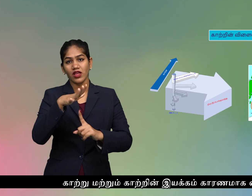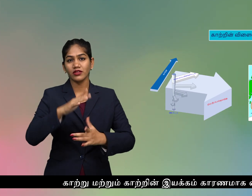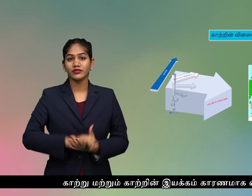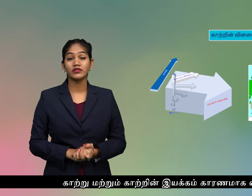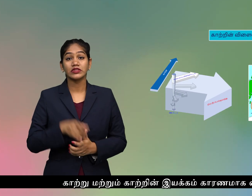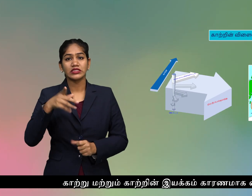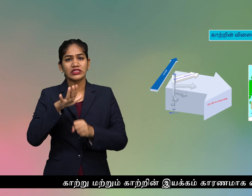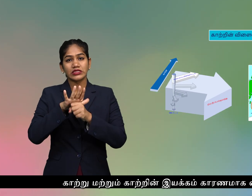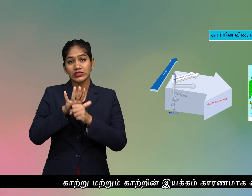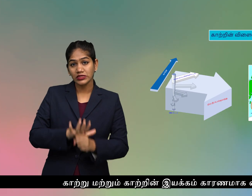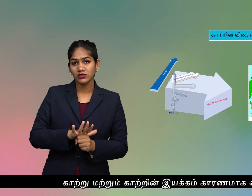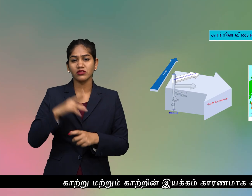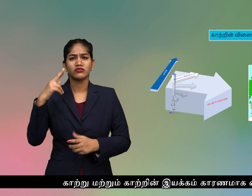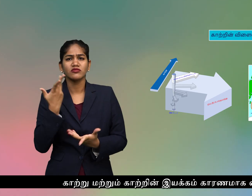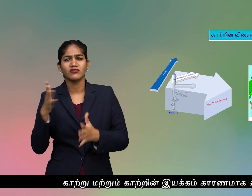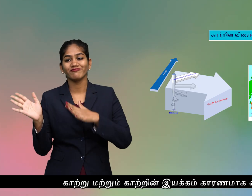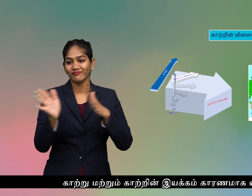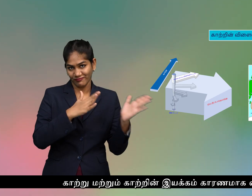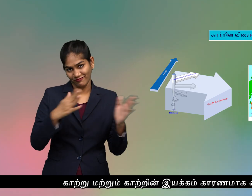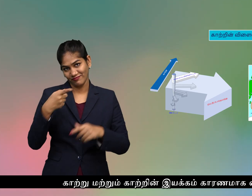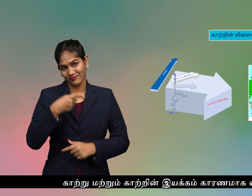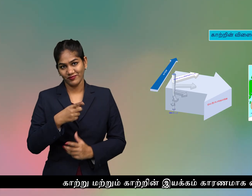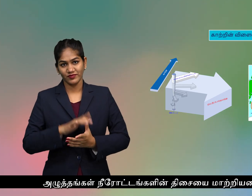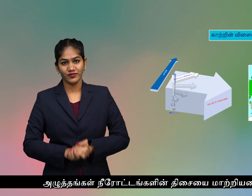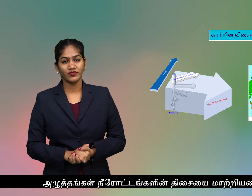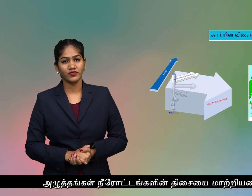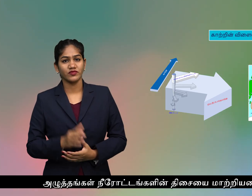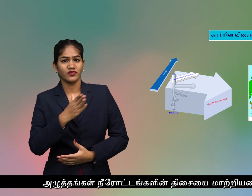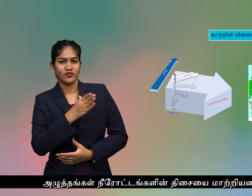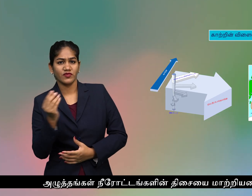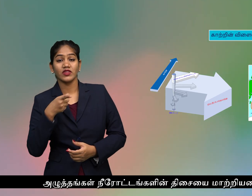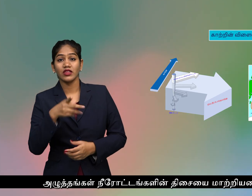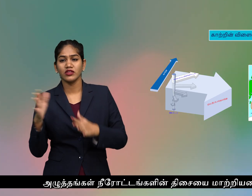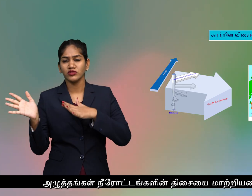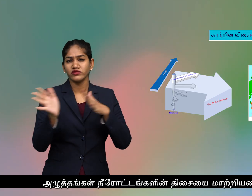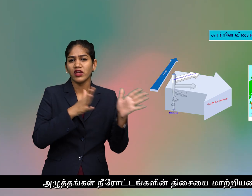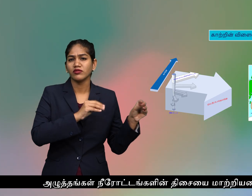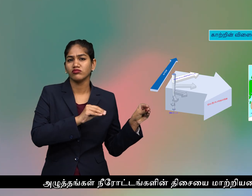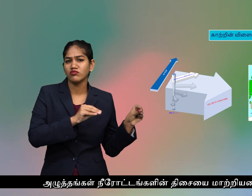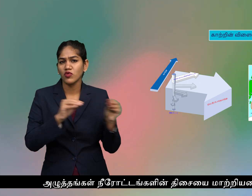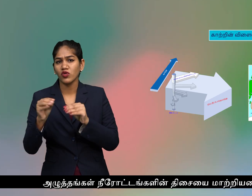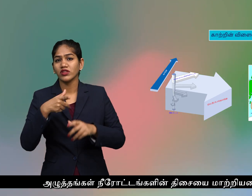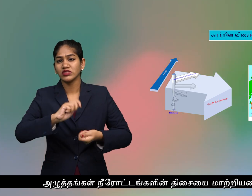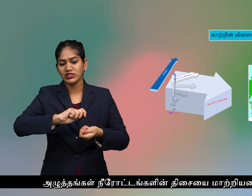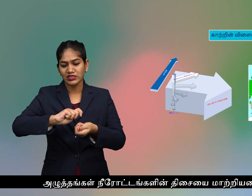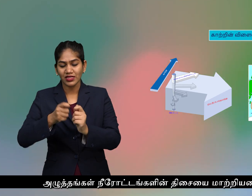காற்று மற்றும் காற்றின் இயக்கம் காரணமாக ஏற்படும் அழுத்தங்கள் நீரோட்டங்களின் திசையை மாற்றியமைக்கின்றன.